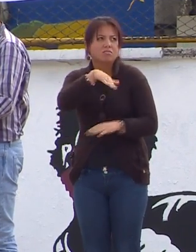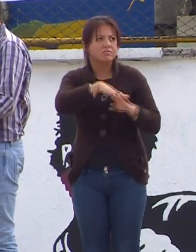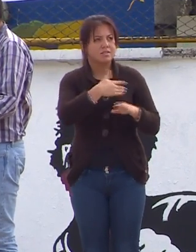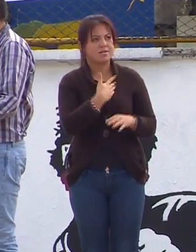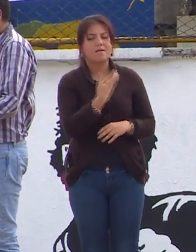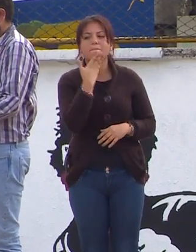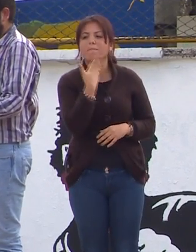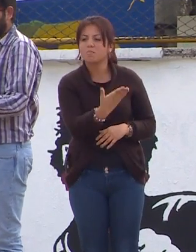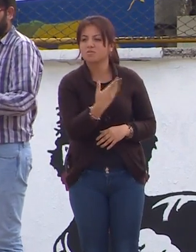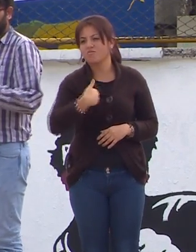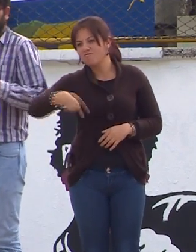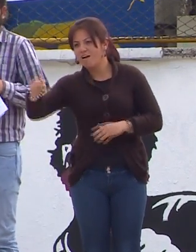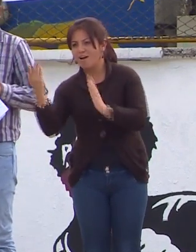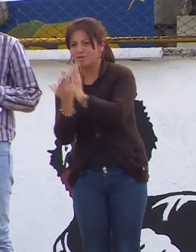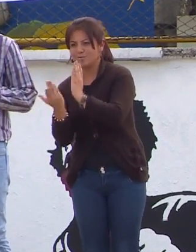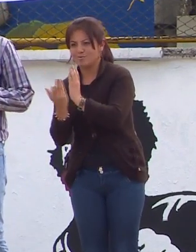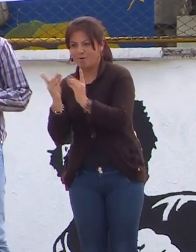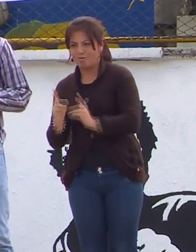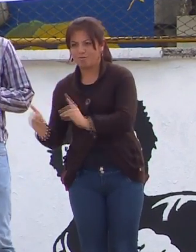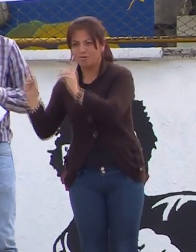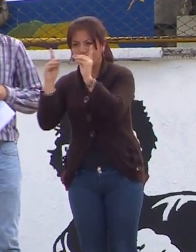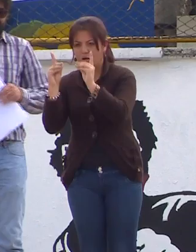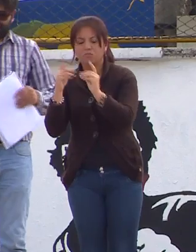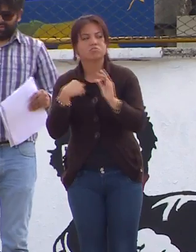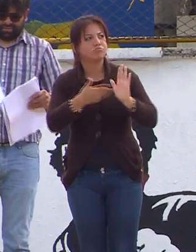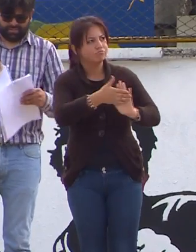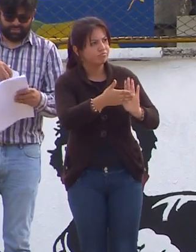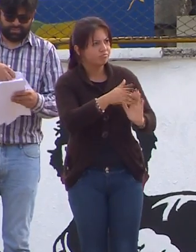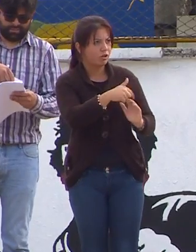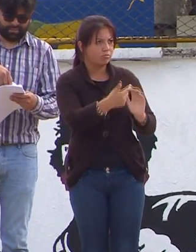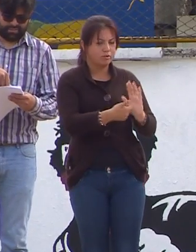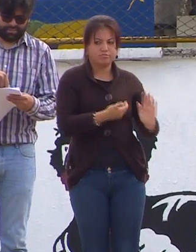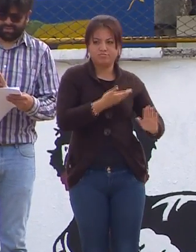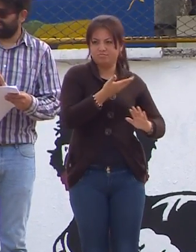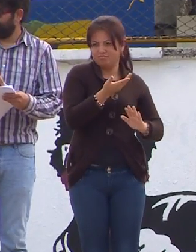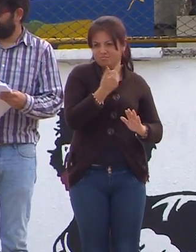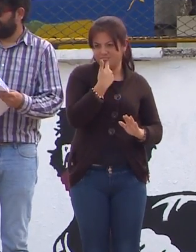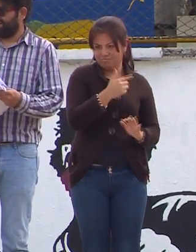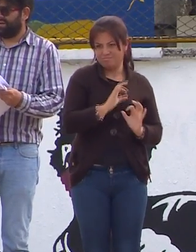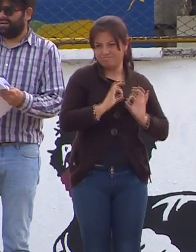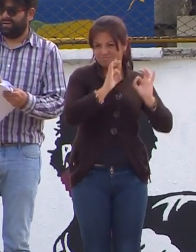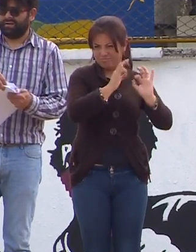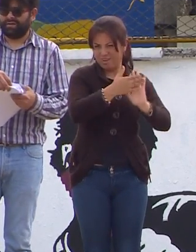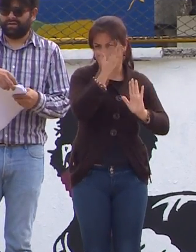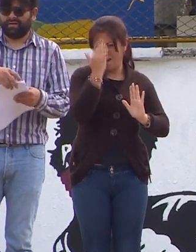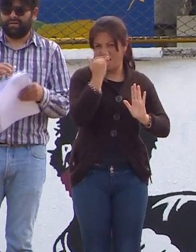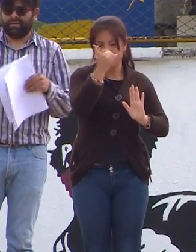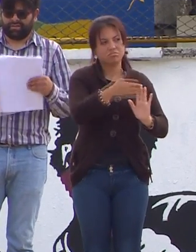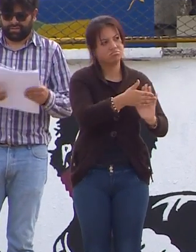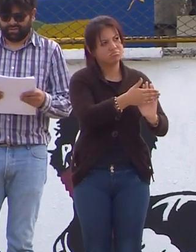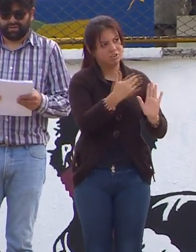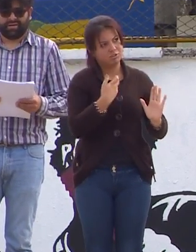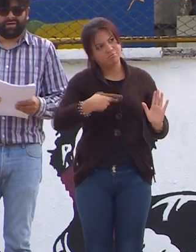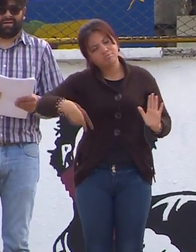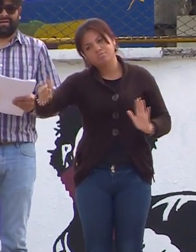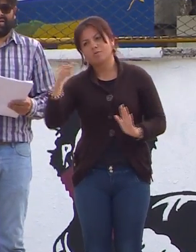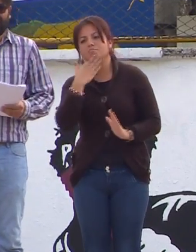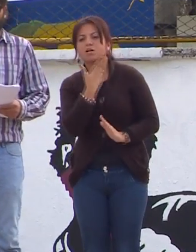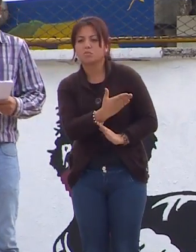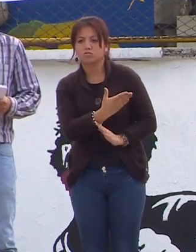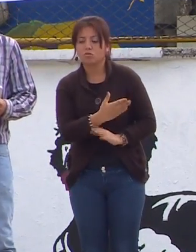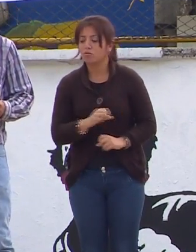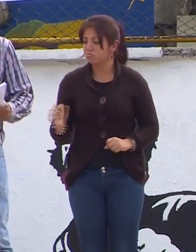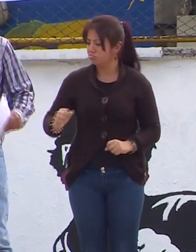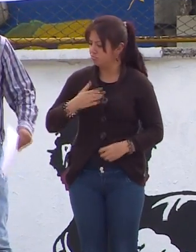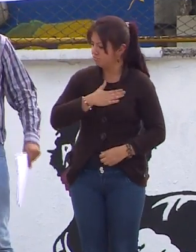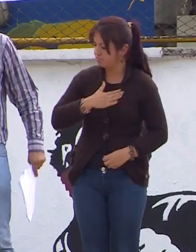doctoral con la justificación y los soportes académicos pertinentes tendrá la comisión